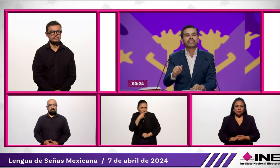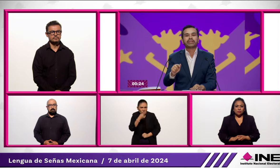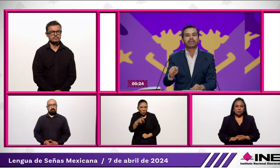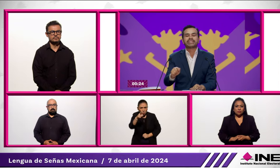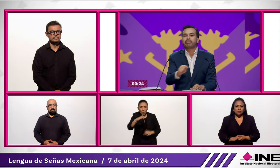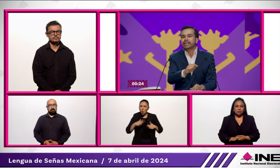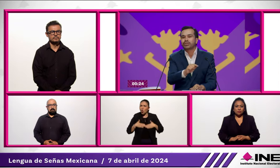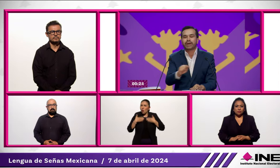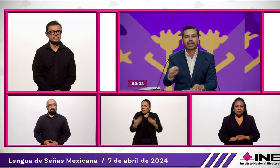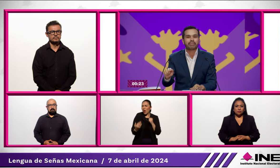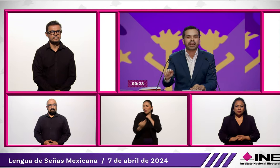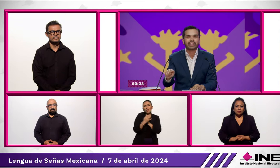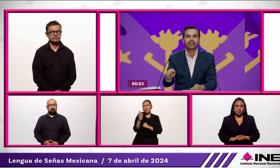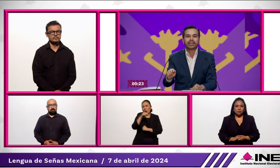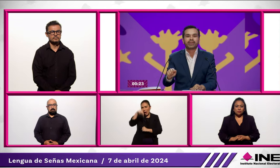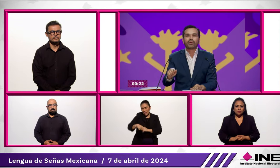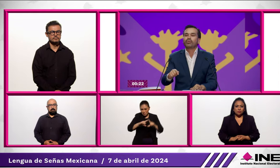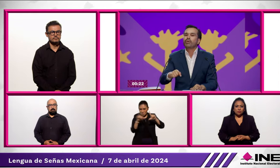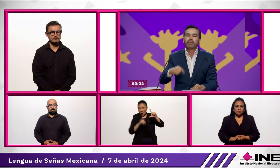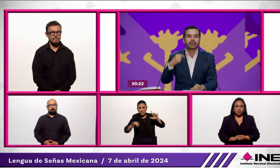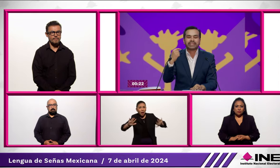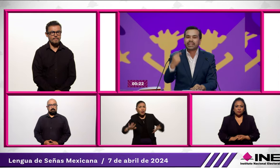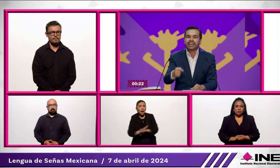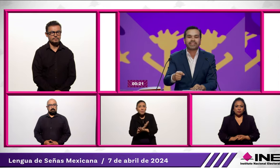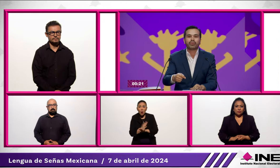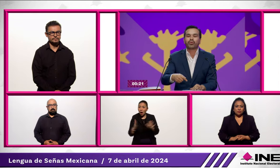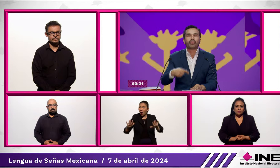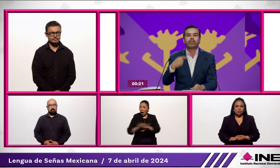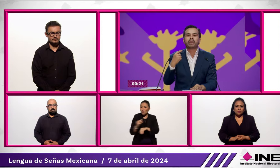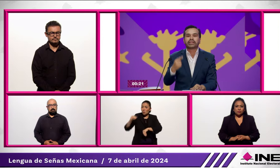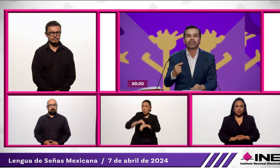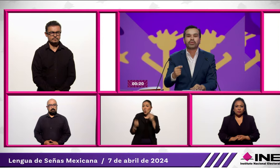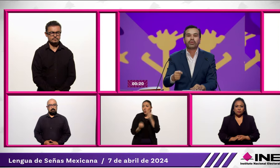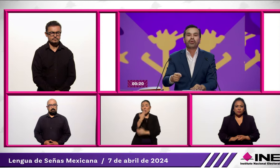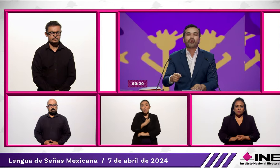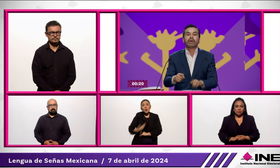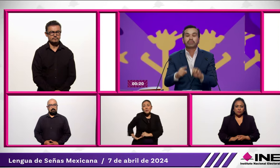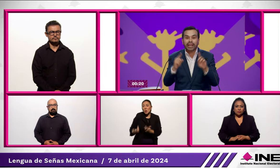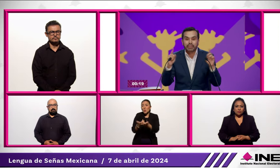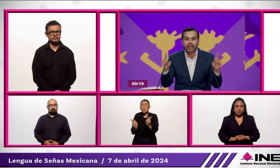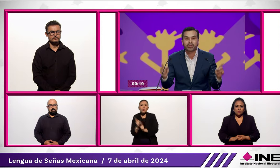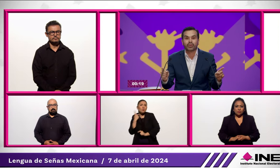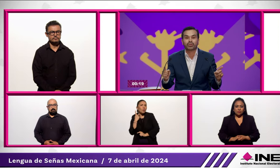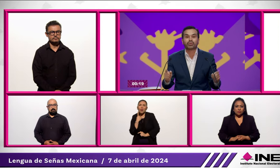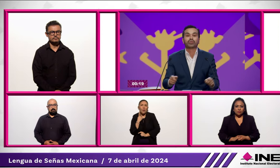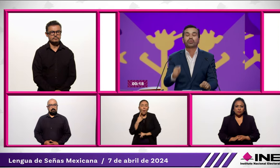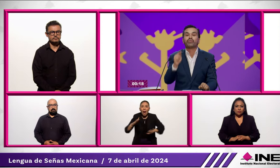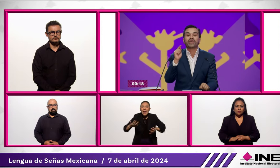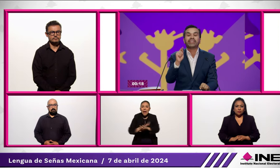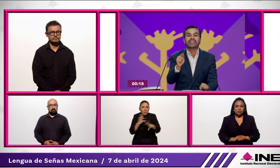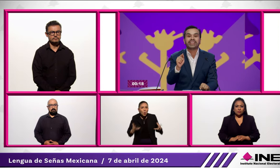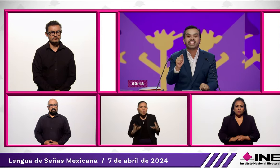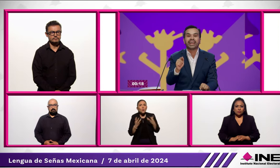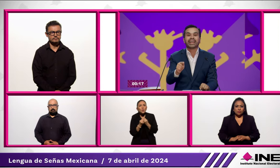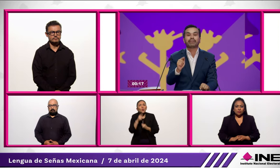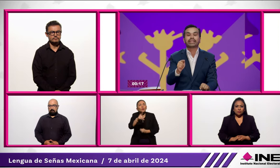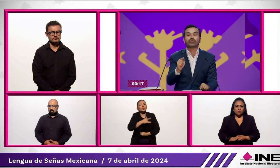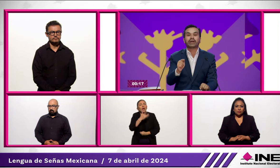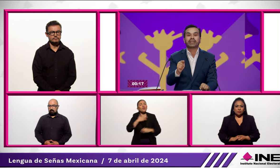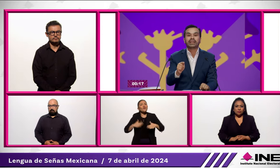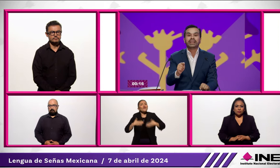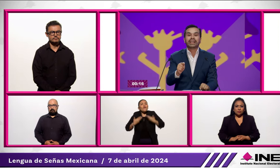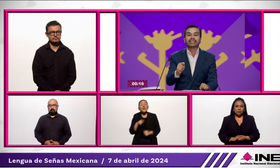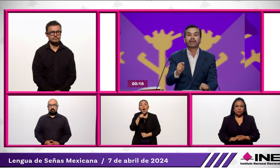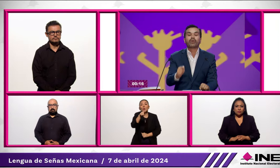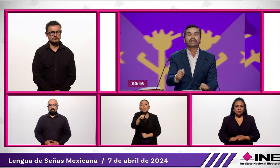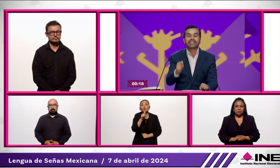que confíes en mí. Este país no va a cambiar con un nuevo presidente o con un nuevo partido. Lo vamos a cambiar todos juntos. Confía en ti, en que vas a